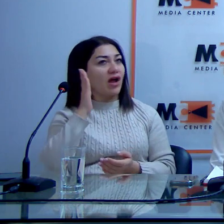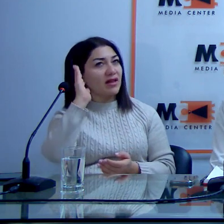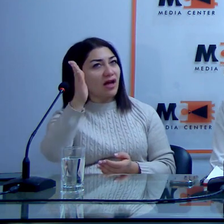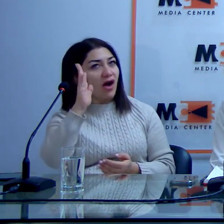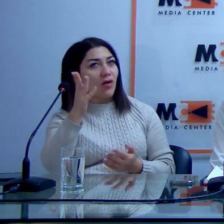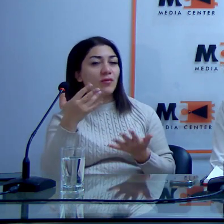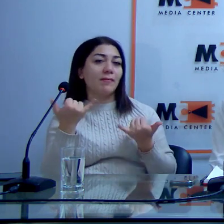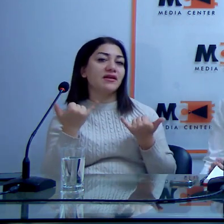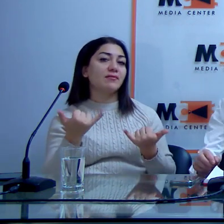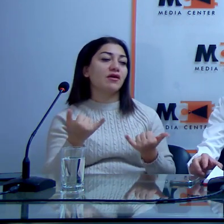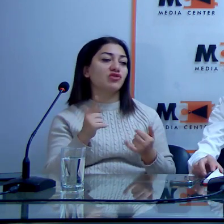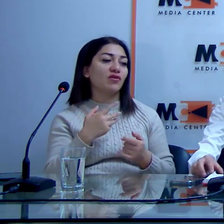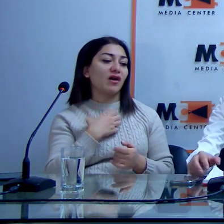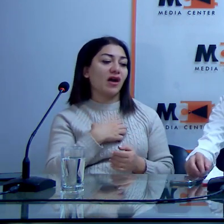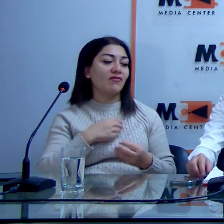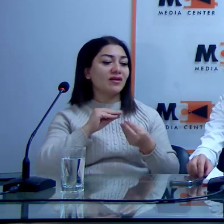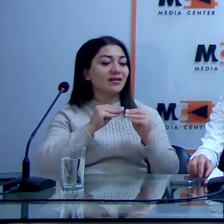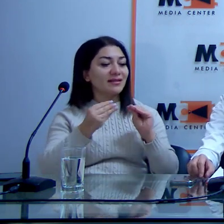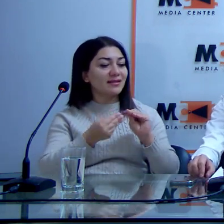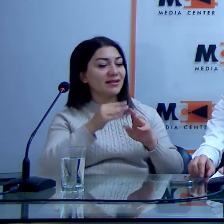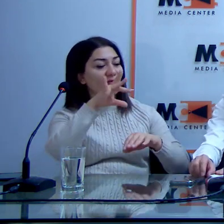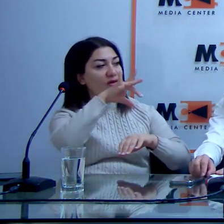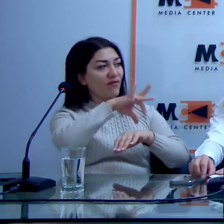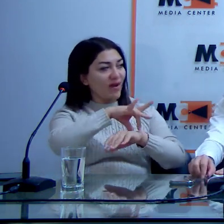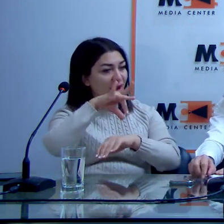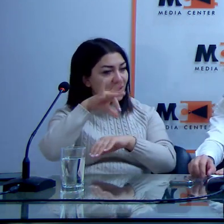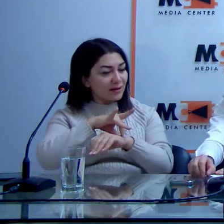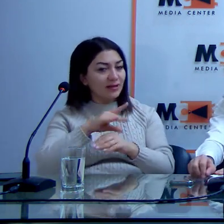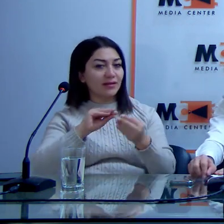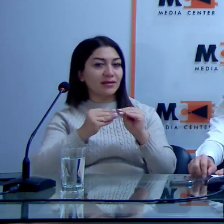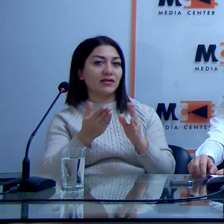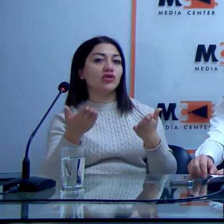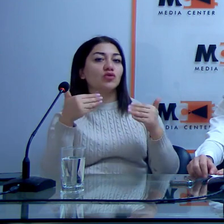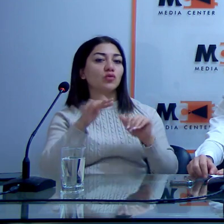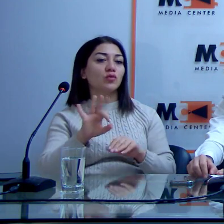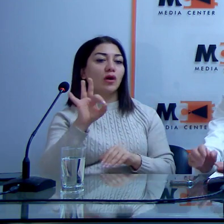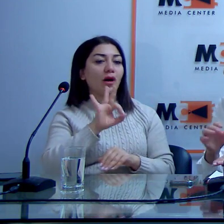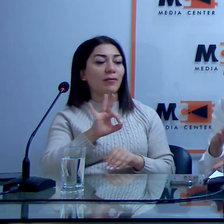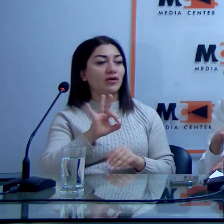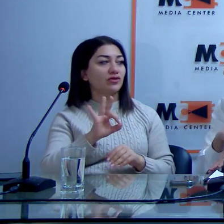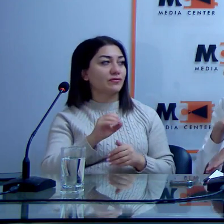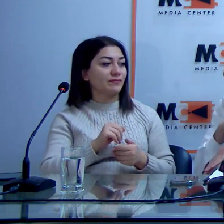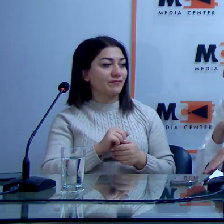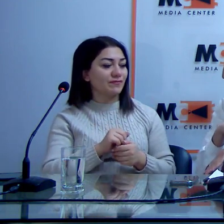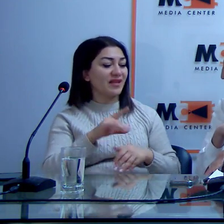մշակման առումով, այդ խնդիրները ոչ միայն վերհանելու, այլ դրանց լուծում տալու առումով, խնդրեմ։